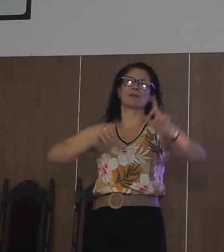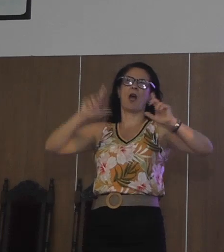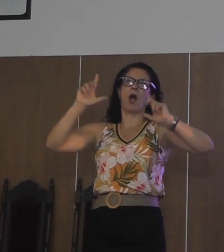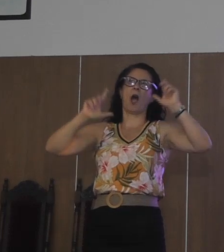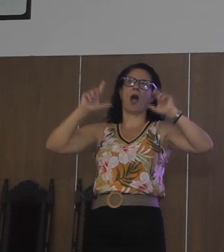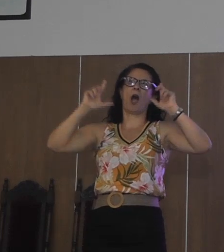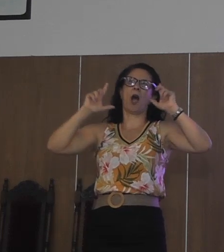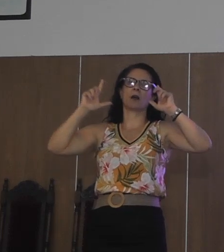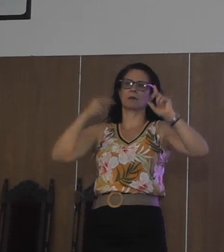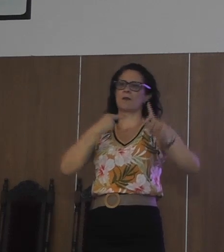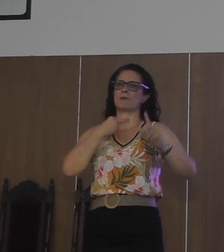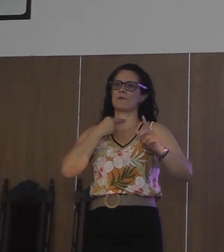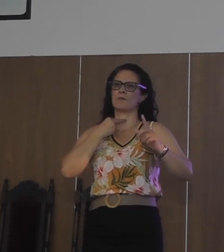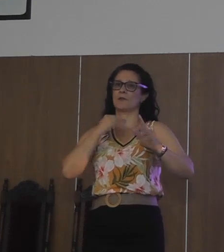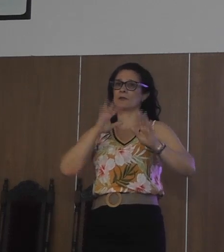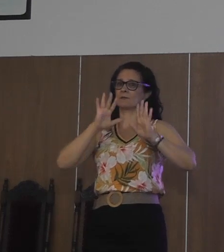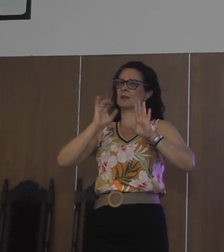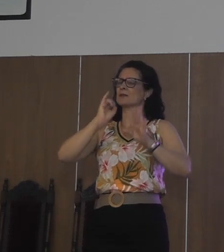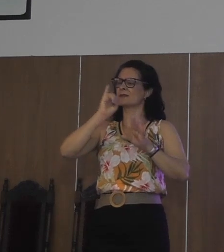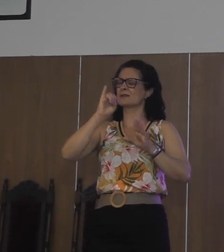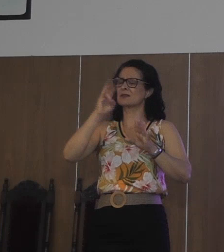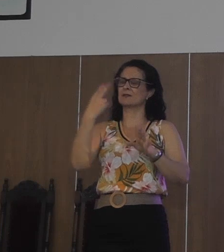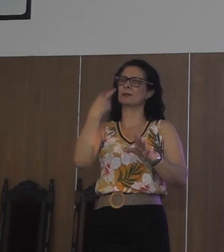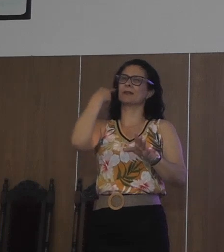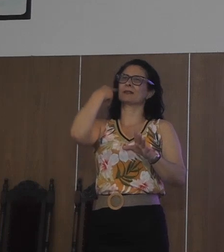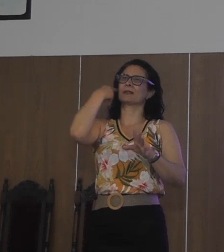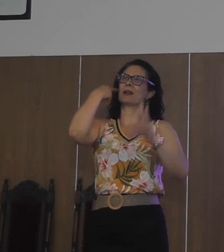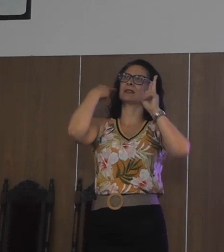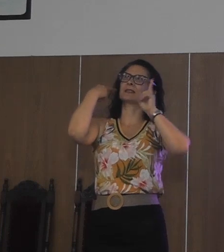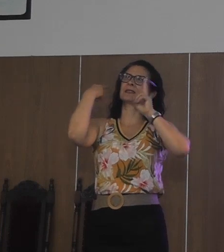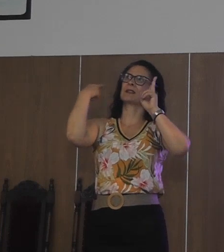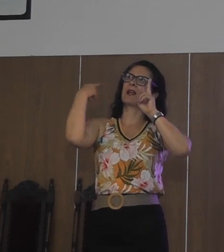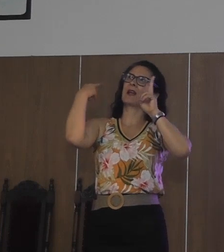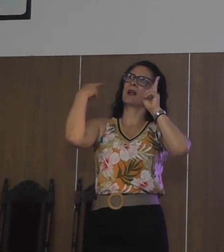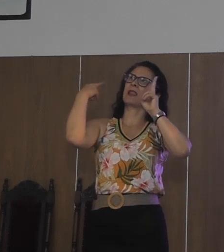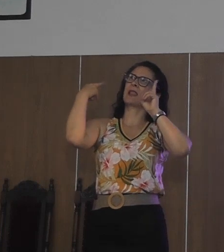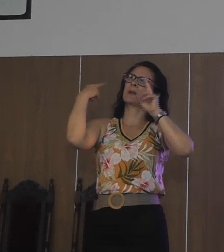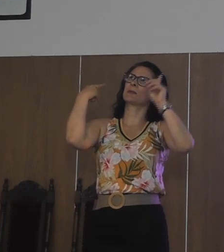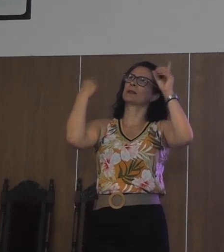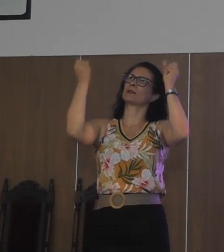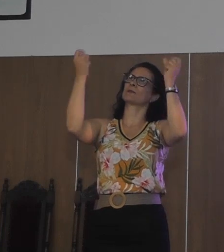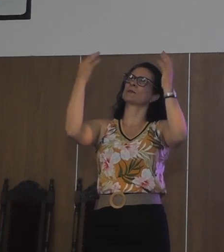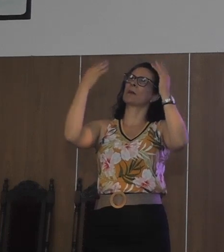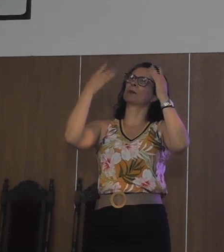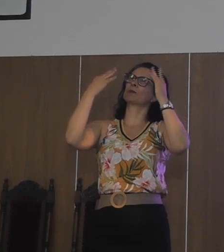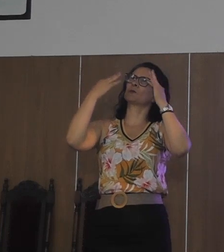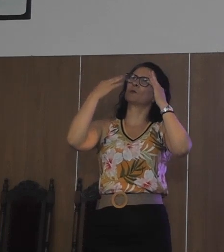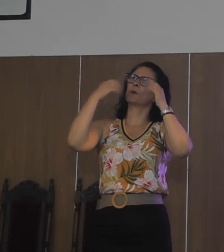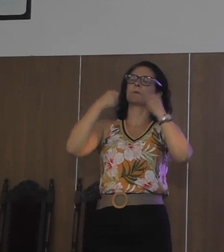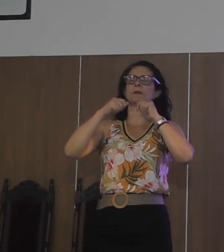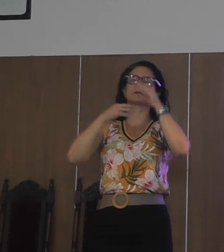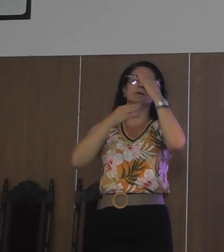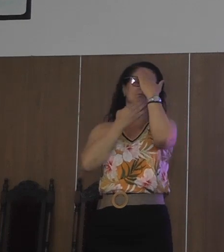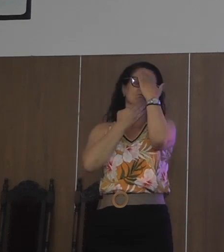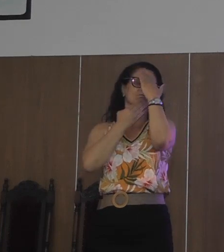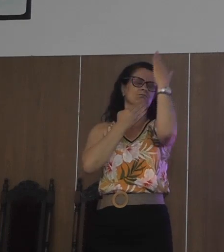eu não estou do jeito que eu devo estar ainda, mas eu já não sou aquele que eu era lá atrás, o Senhor está mudando a minha vida.